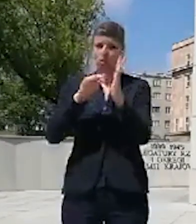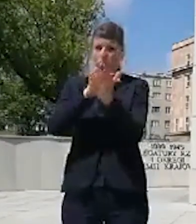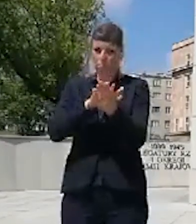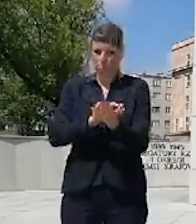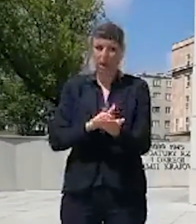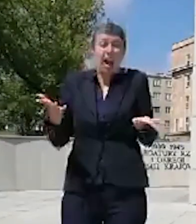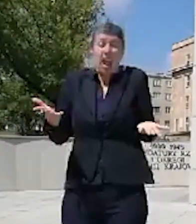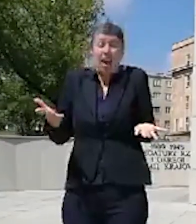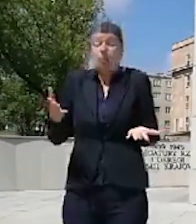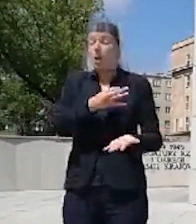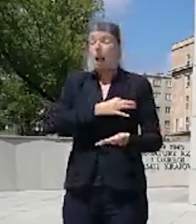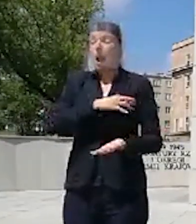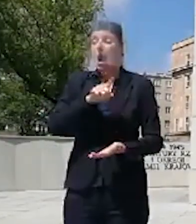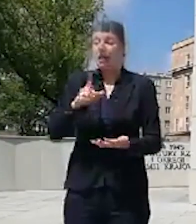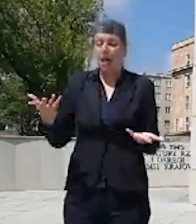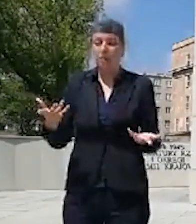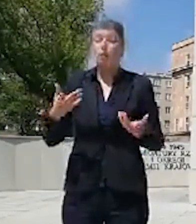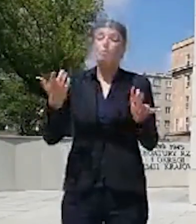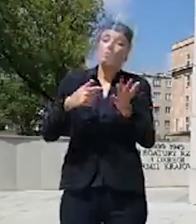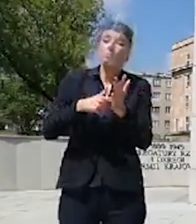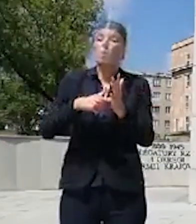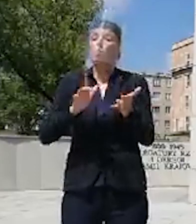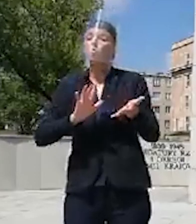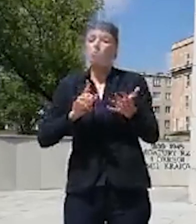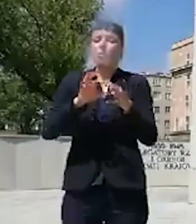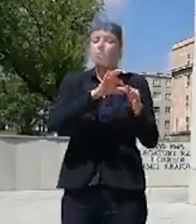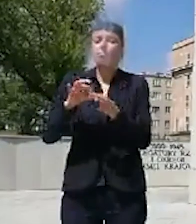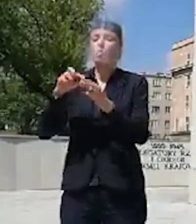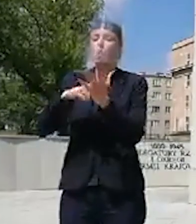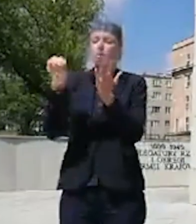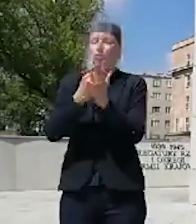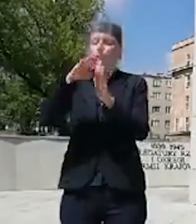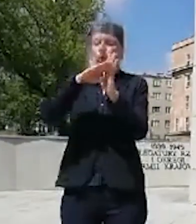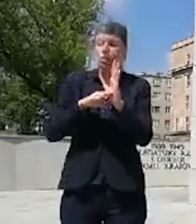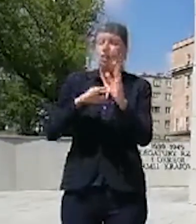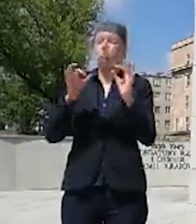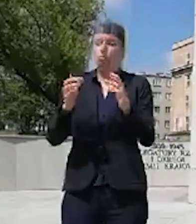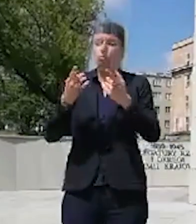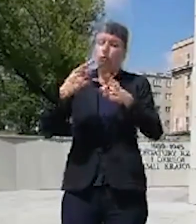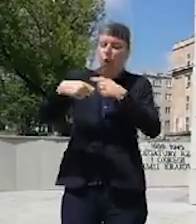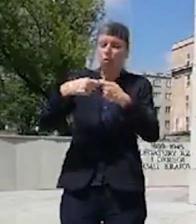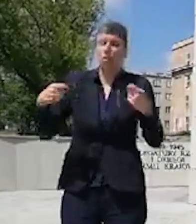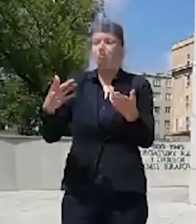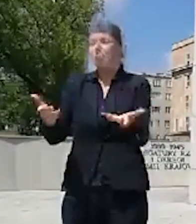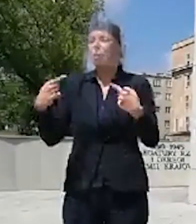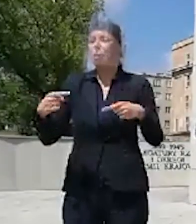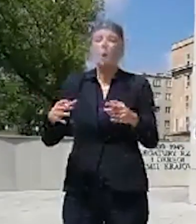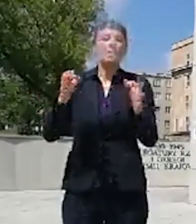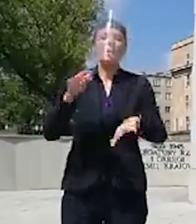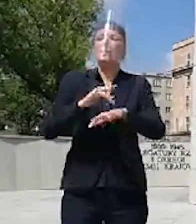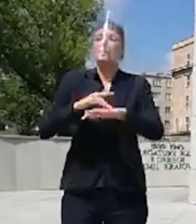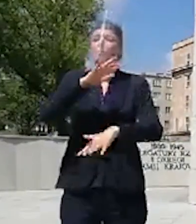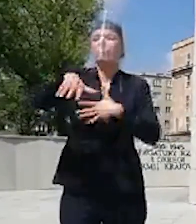partyjnej do tego, żeby rozwiązać to w sposób konstytucyjny, no i mamy to, co mamy. Czyli mamy kompletny paszport. Moim zdaniem, jeżeli Państwowa